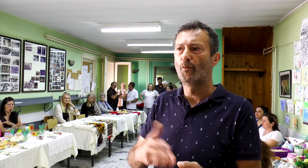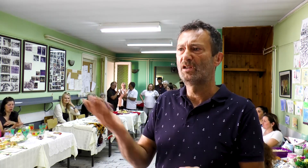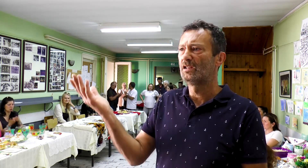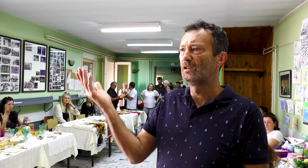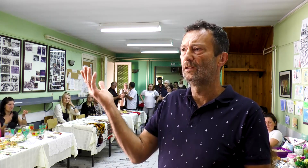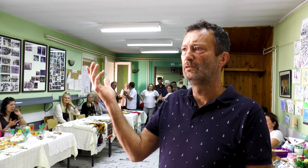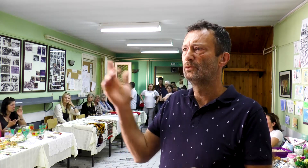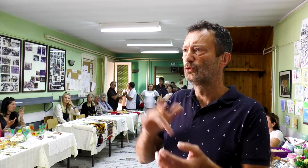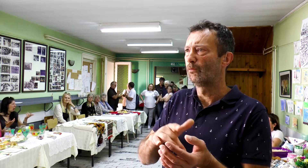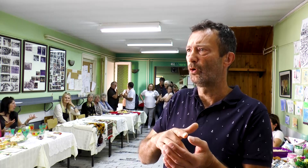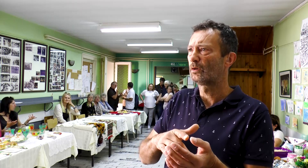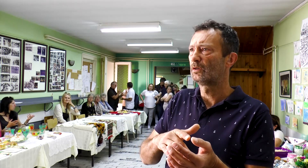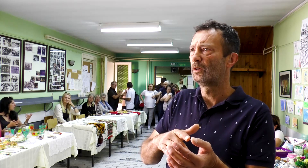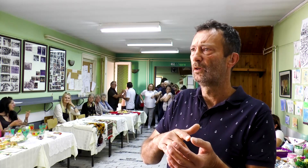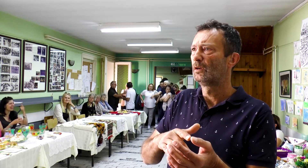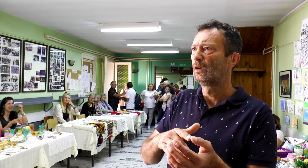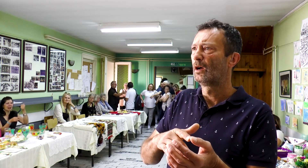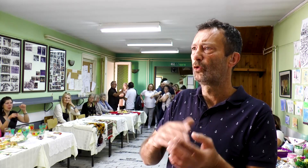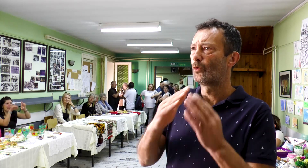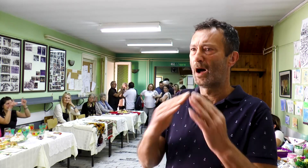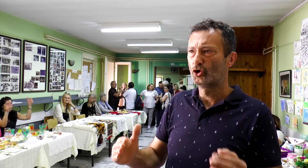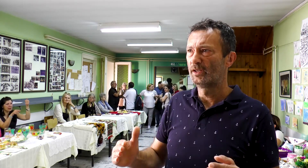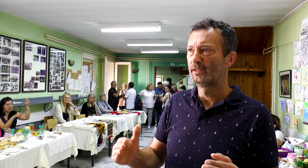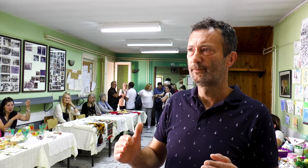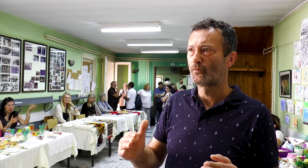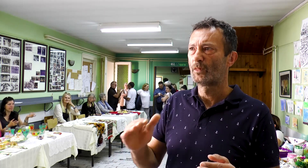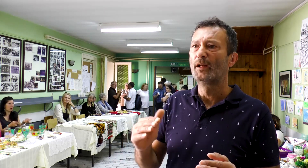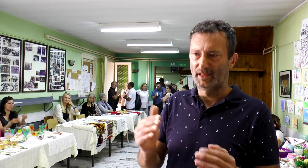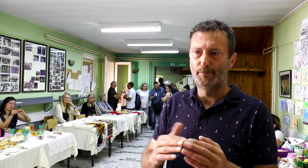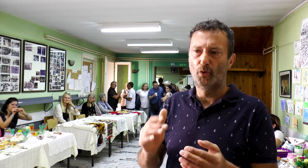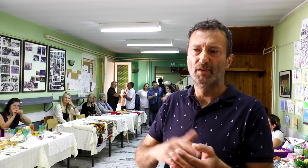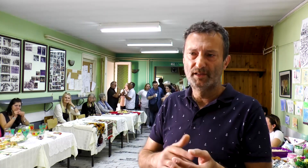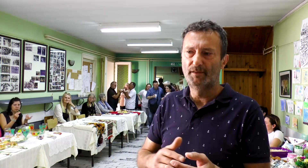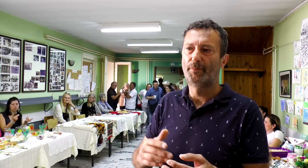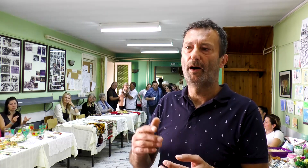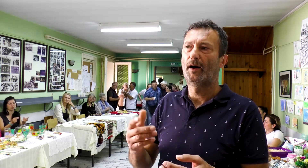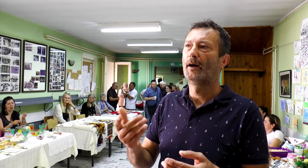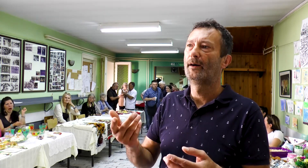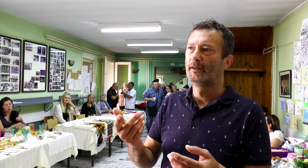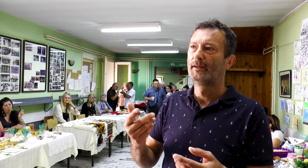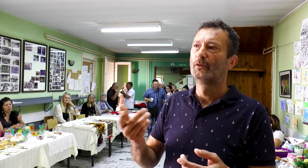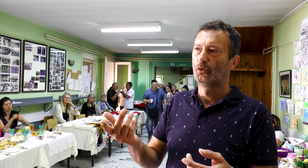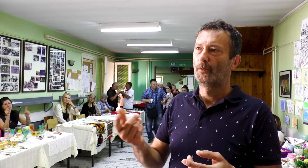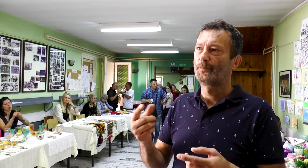neke izložbe, za, recimo u Somboru će biti domaćini